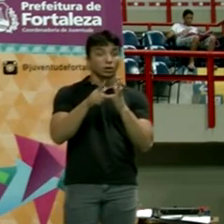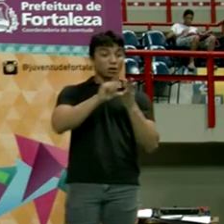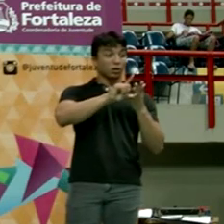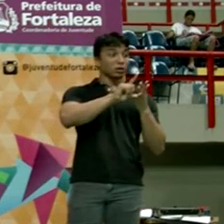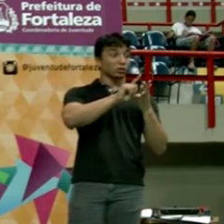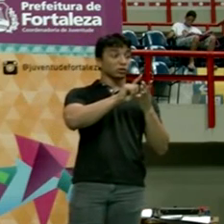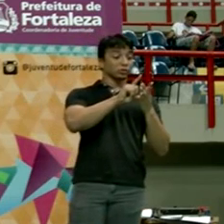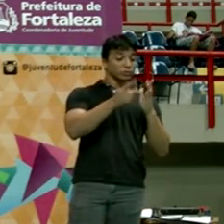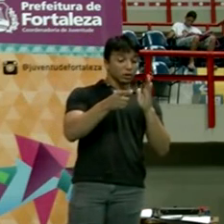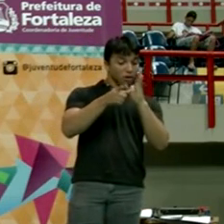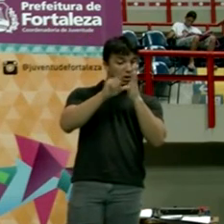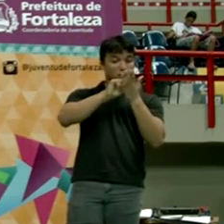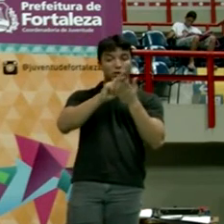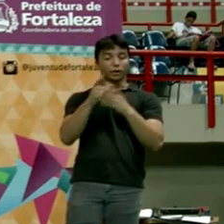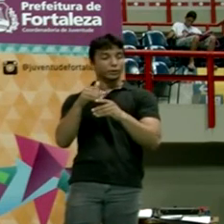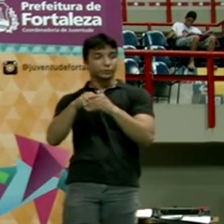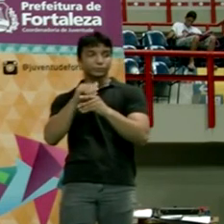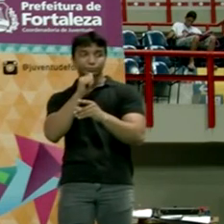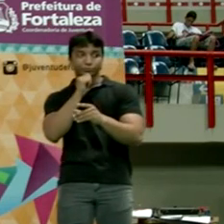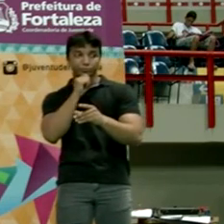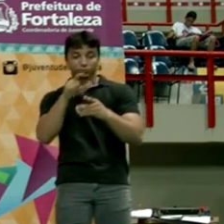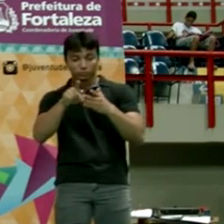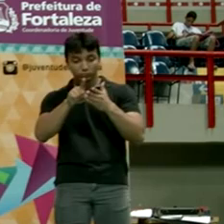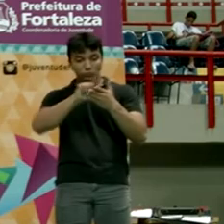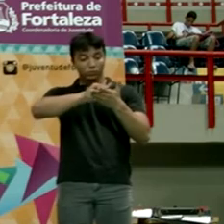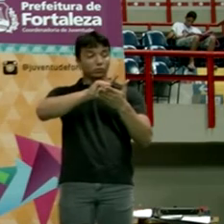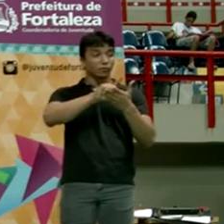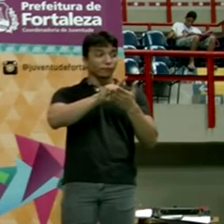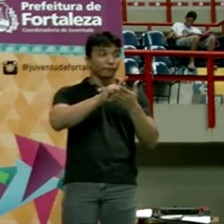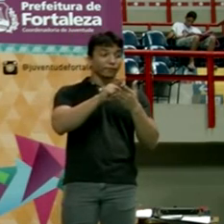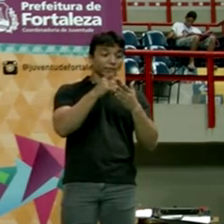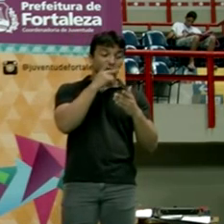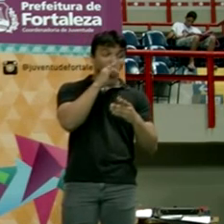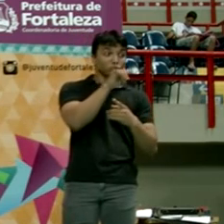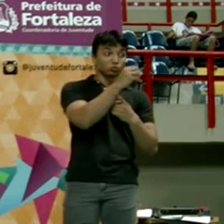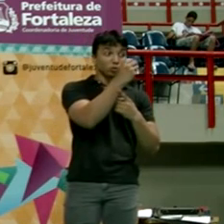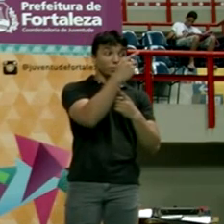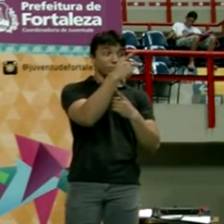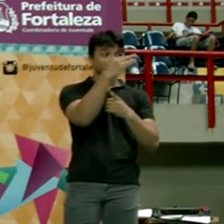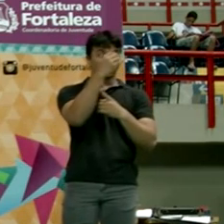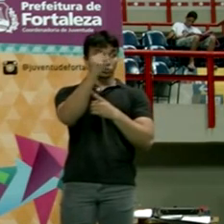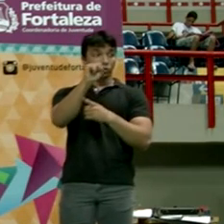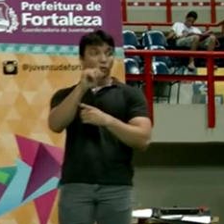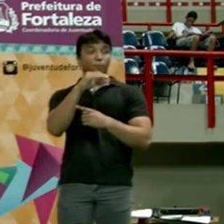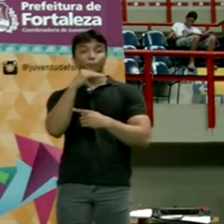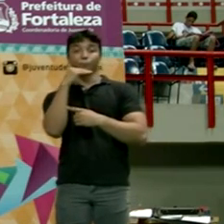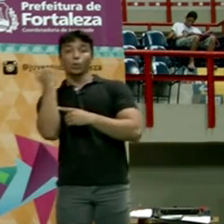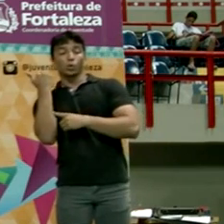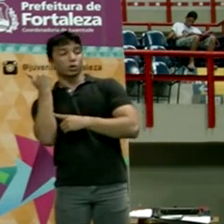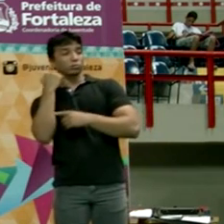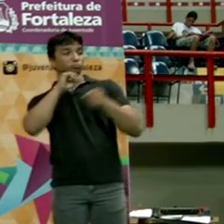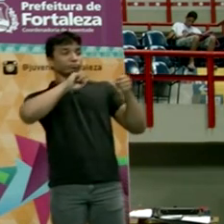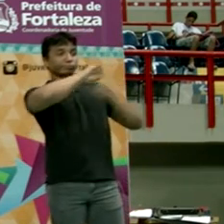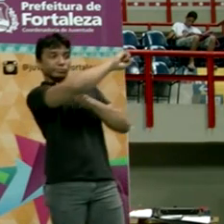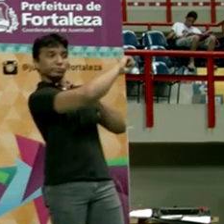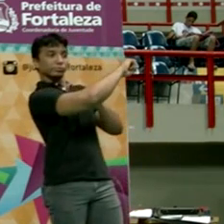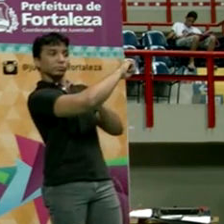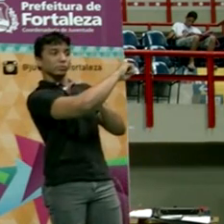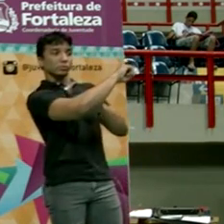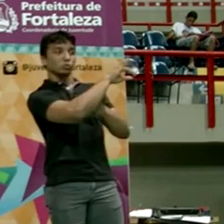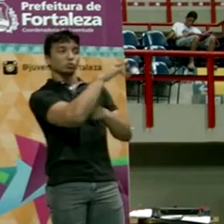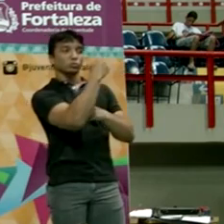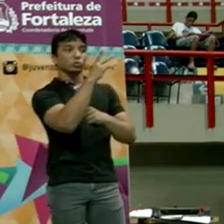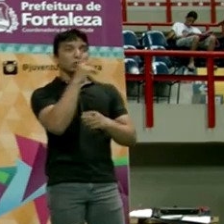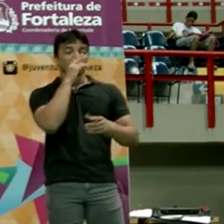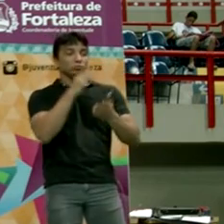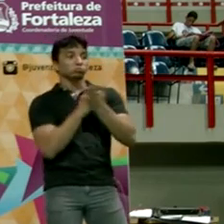Antes disso, né? Júlio Prestes ganha, João Pessoa é assassinado, e aí isso